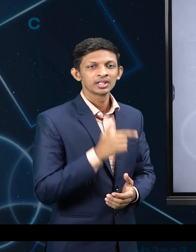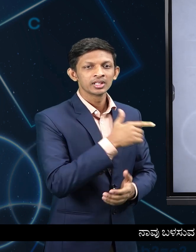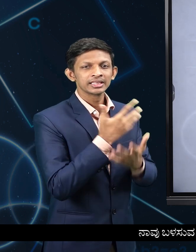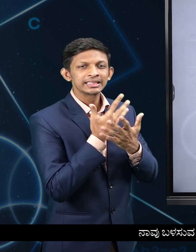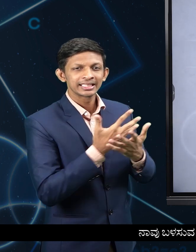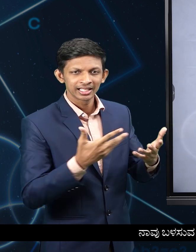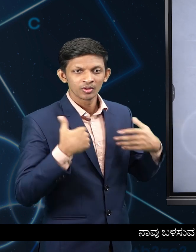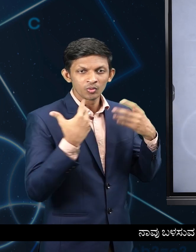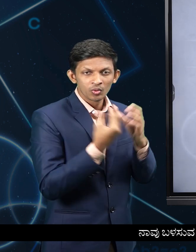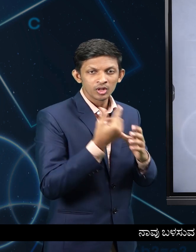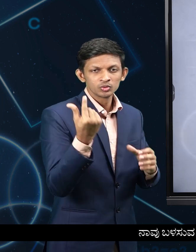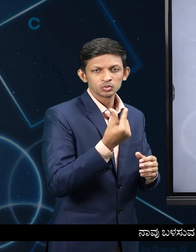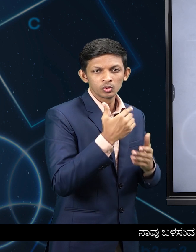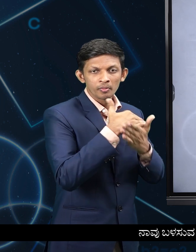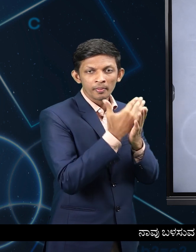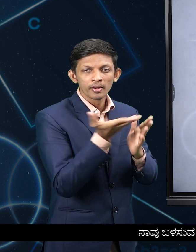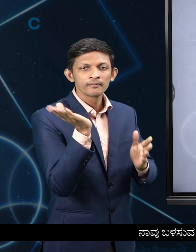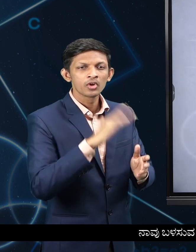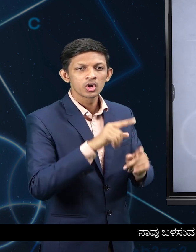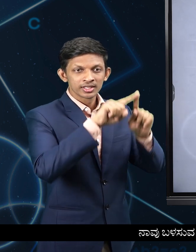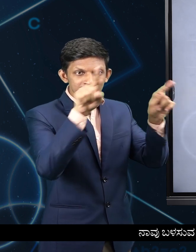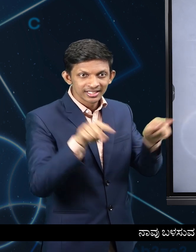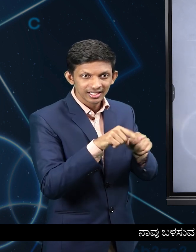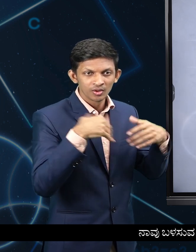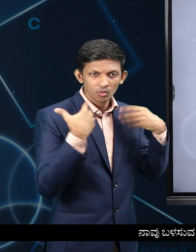ನಾವು ಬಳಸುವ ವಸ್ತುಗಳಲ್ಲಿ ವೃತ್ತಗಳ ಹೊರತಾಗಿ